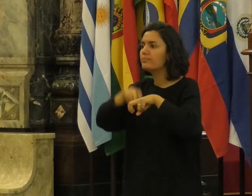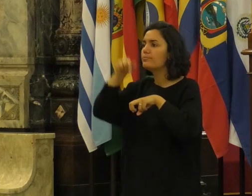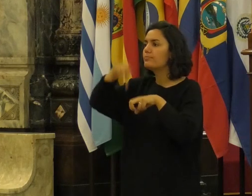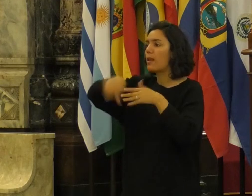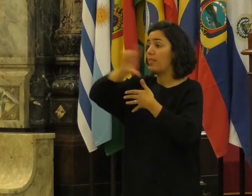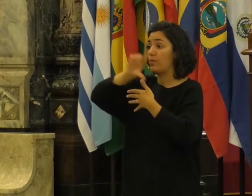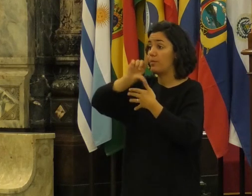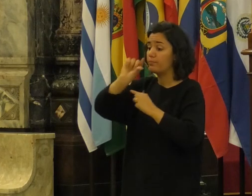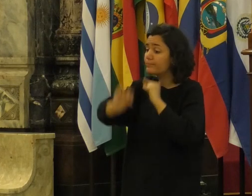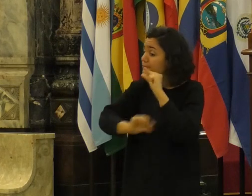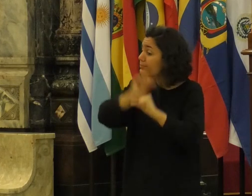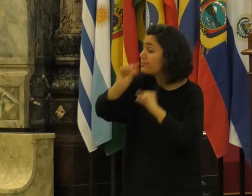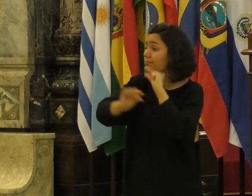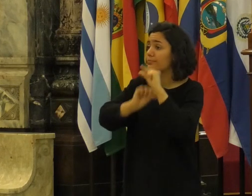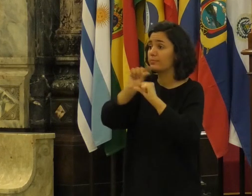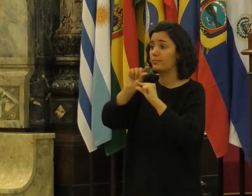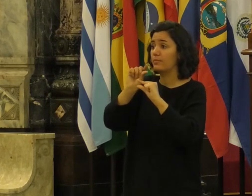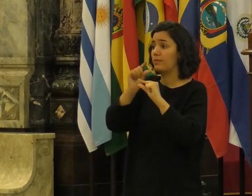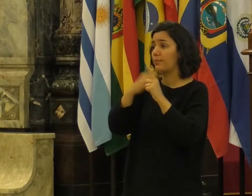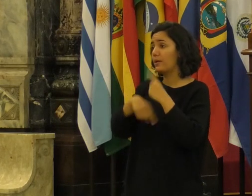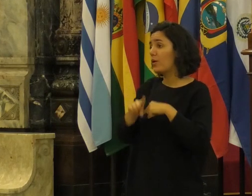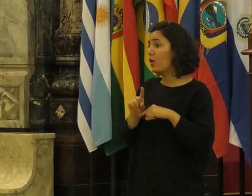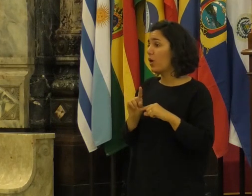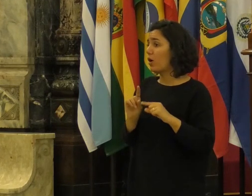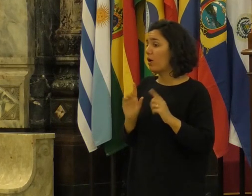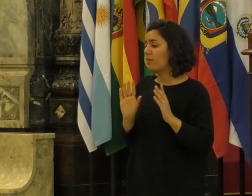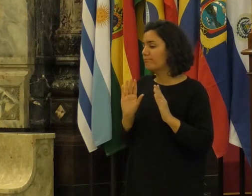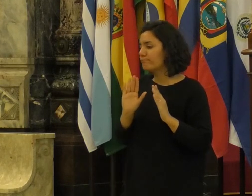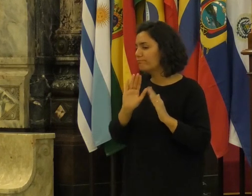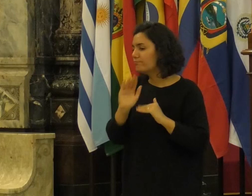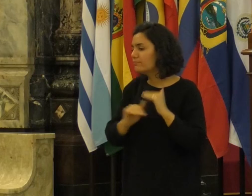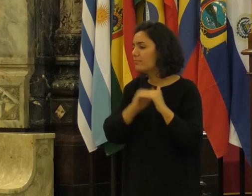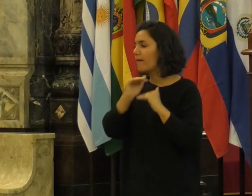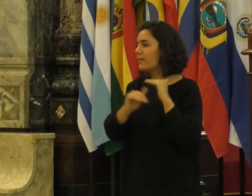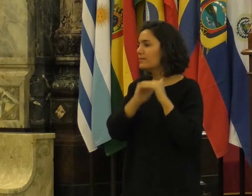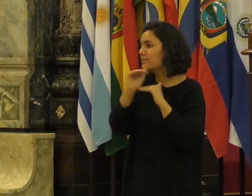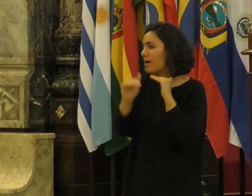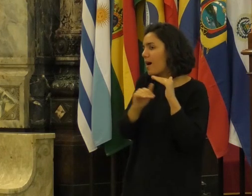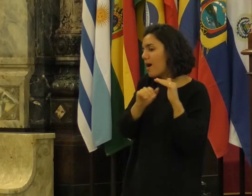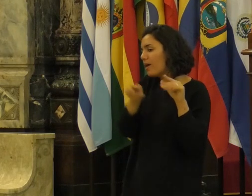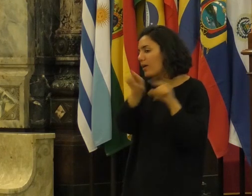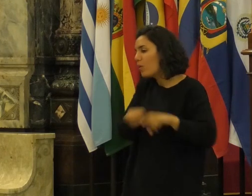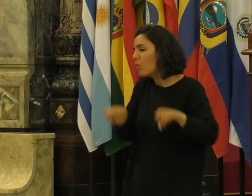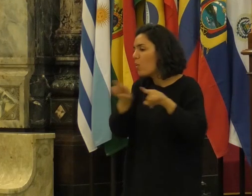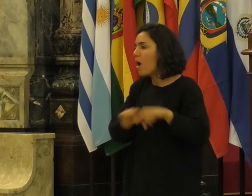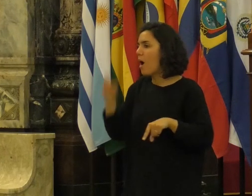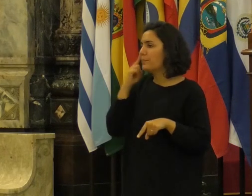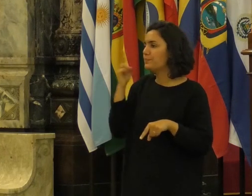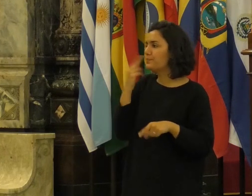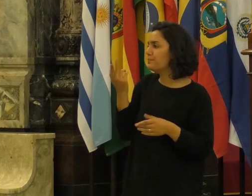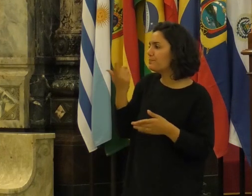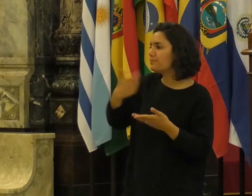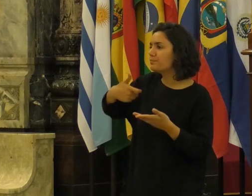va avanzando, pero va avanzando igual que los problemas que hay en las poblaciones